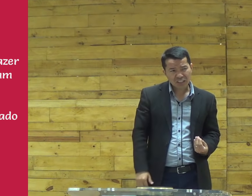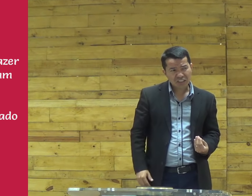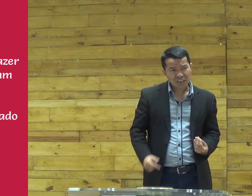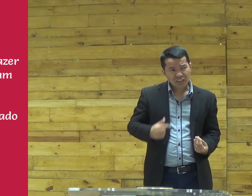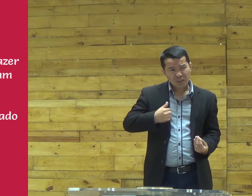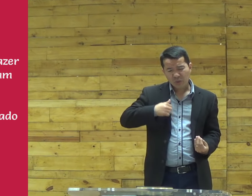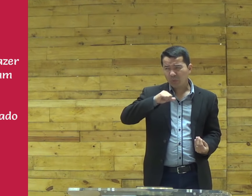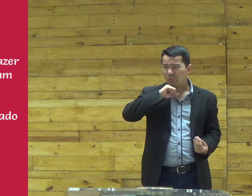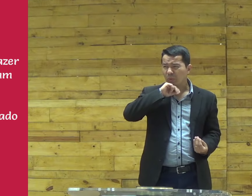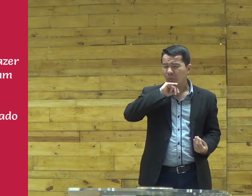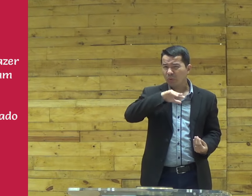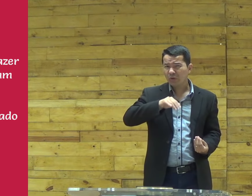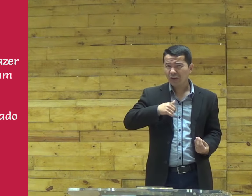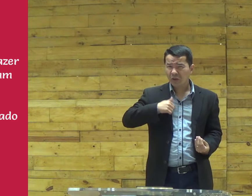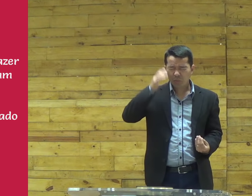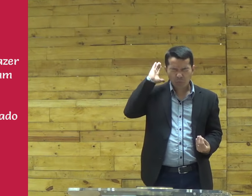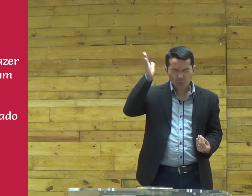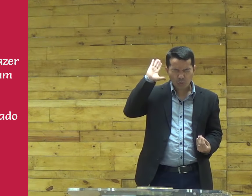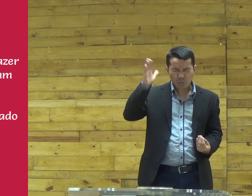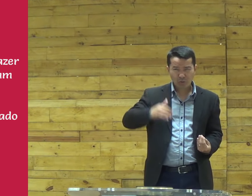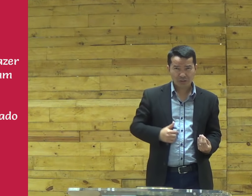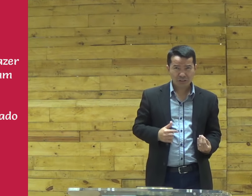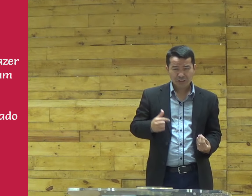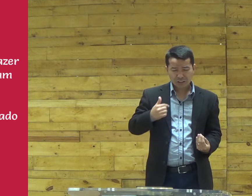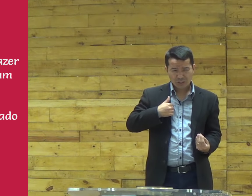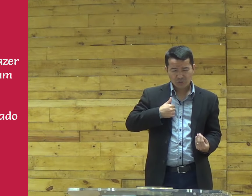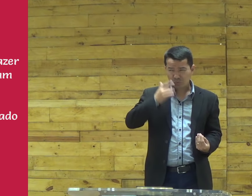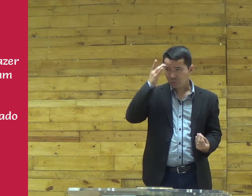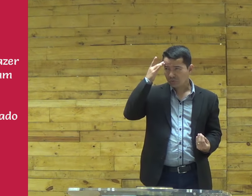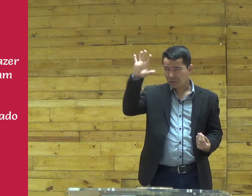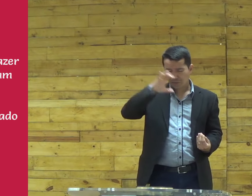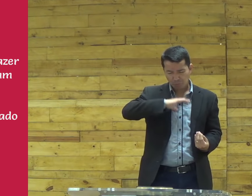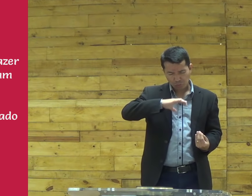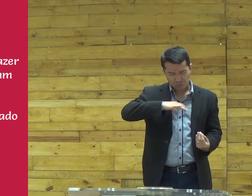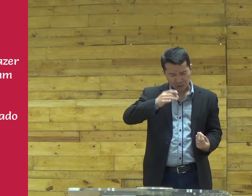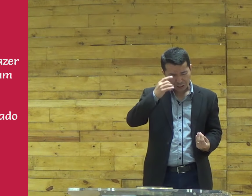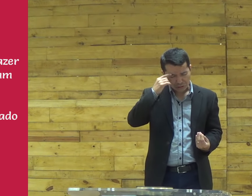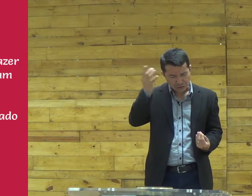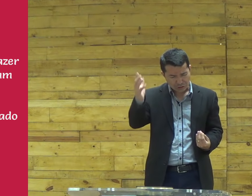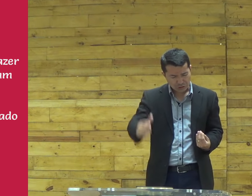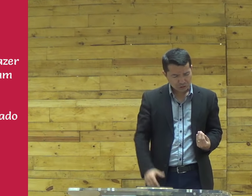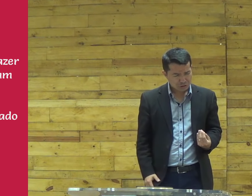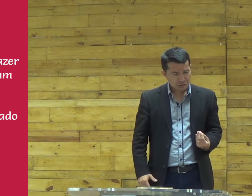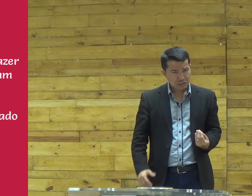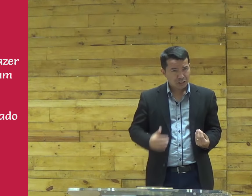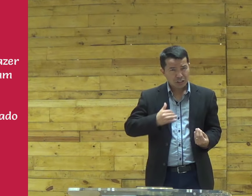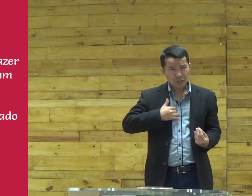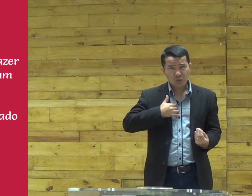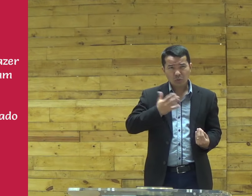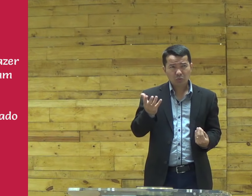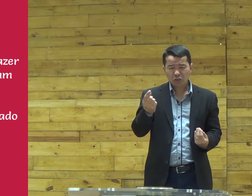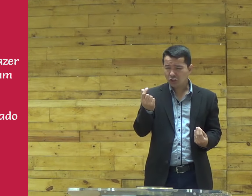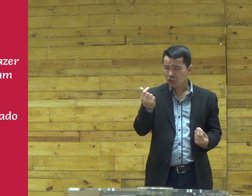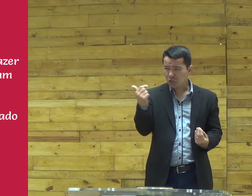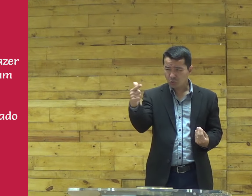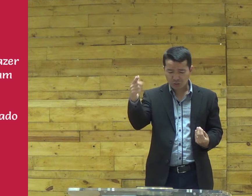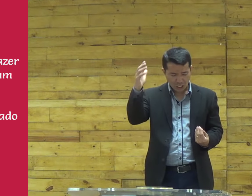é tão ruim, eu sou surdo, vida é horrível, eu sou tão burro, eu não sei português, eu eu não